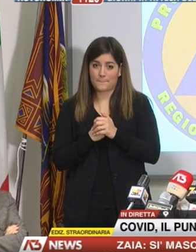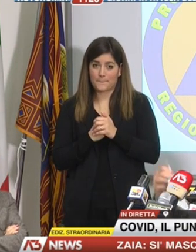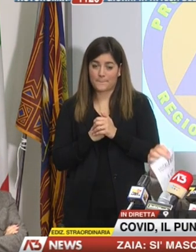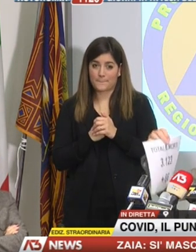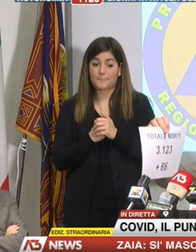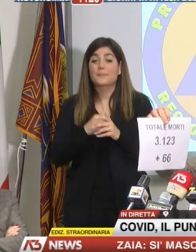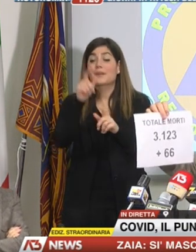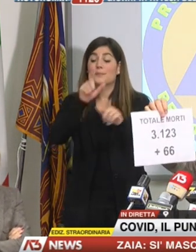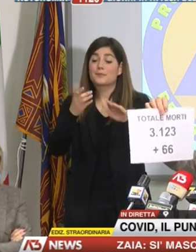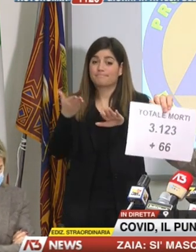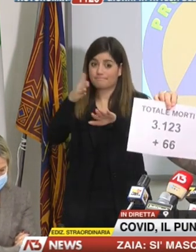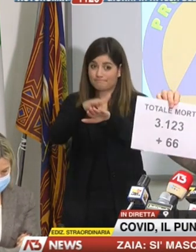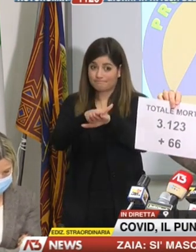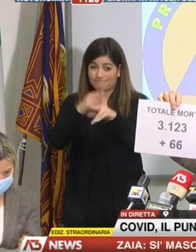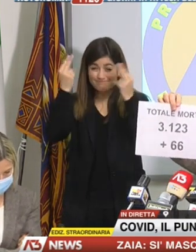Totale dei morti